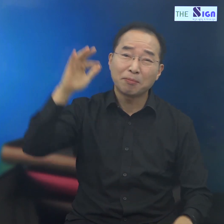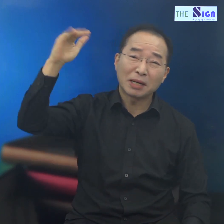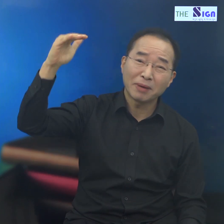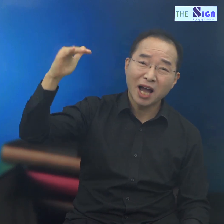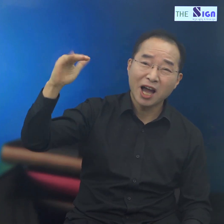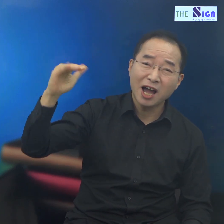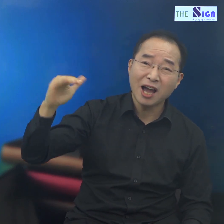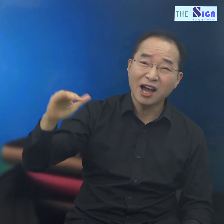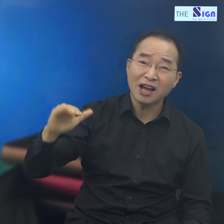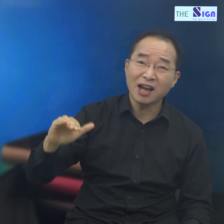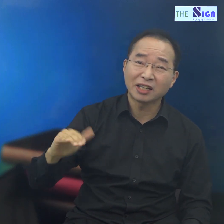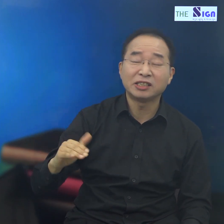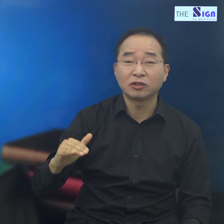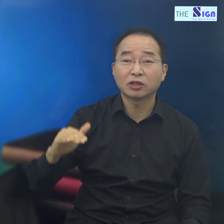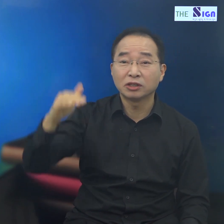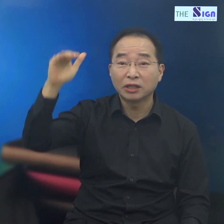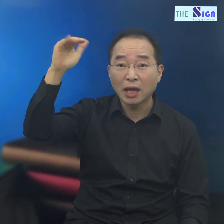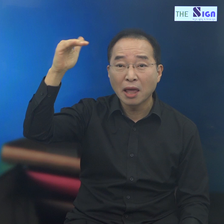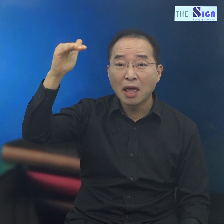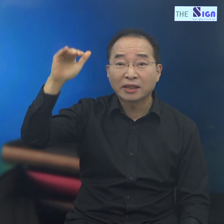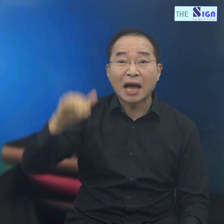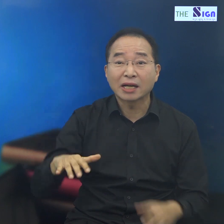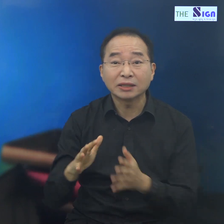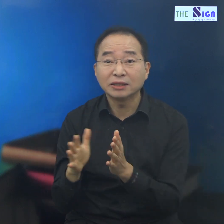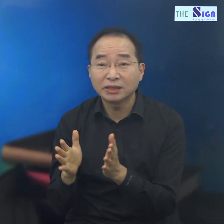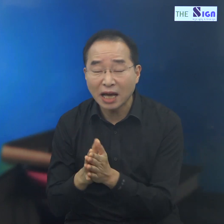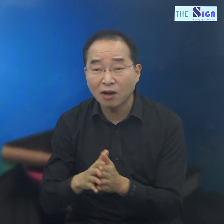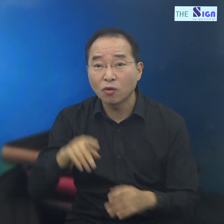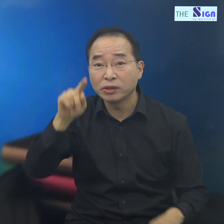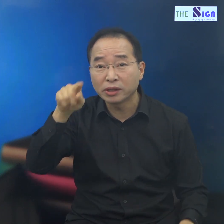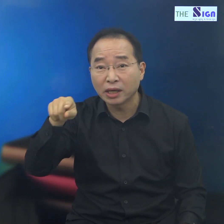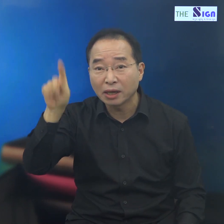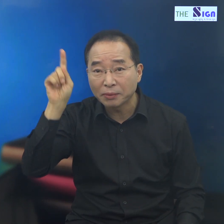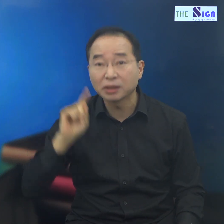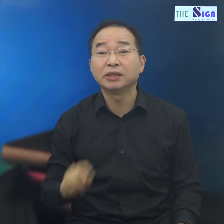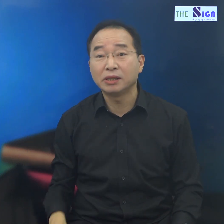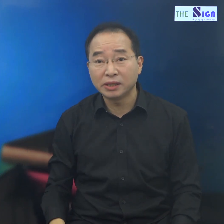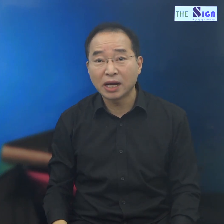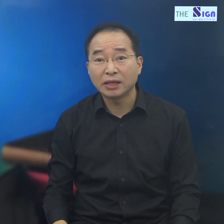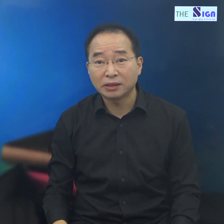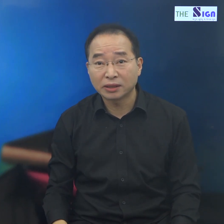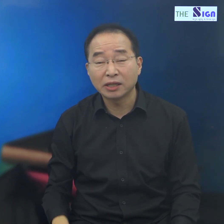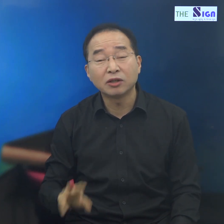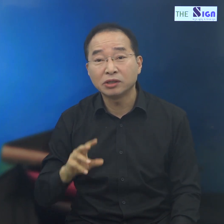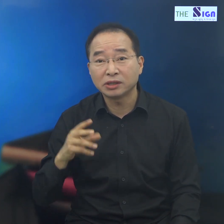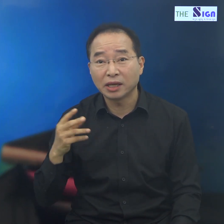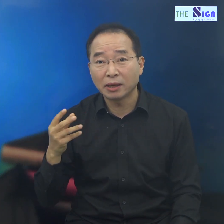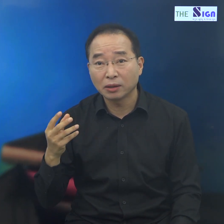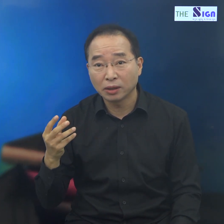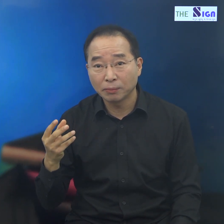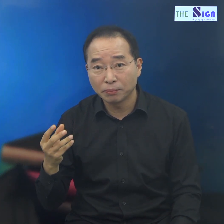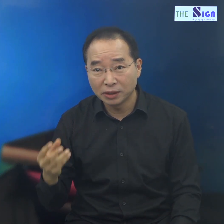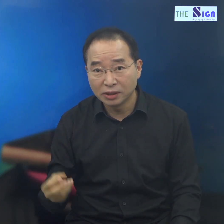막 길어져. 근데 다 끝나고 이렇게 하면 그 일리가 있다 이런 식의